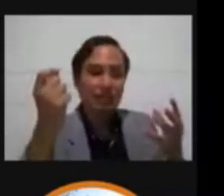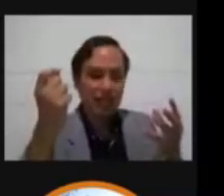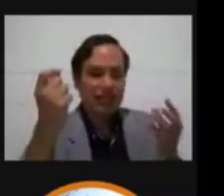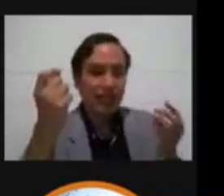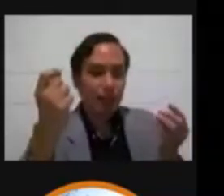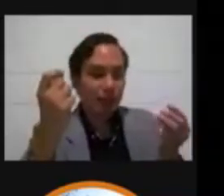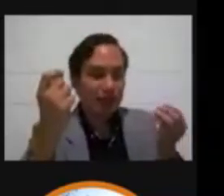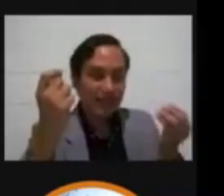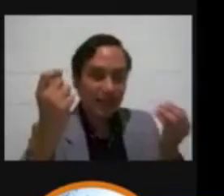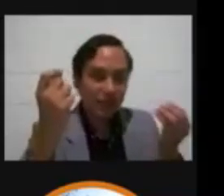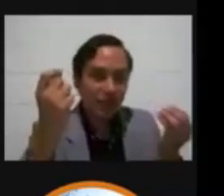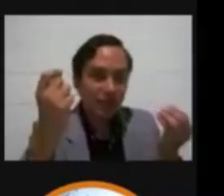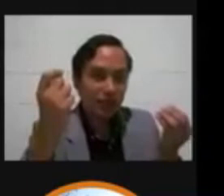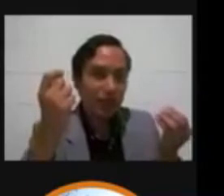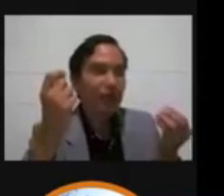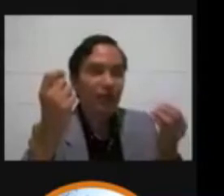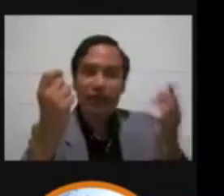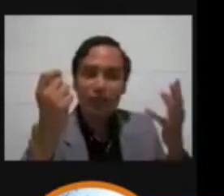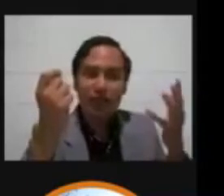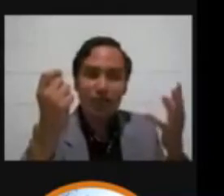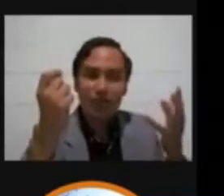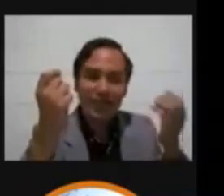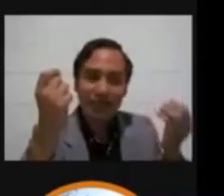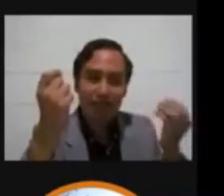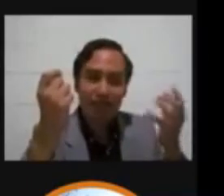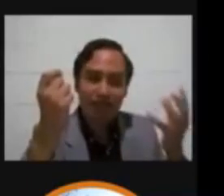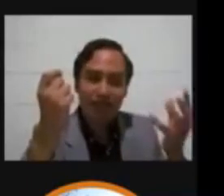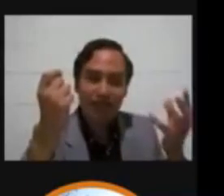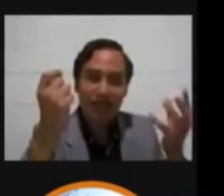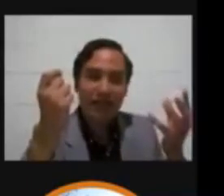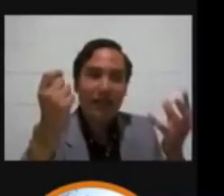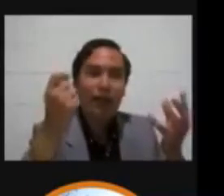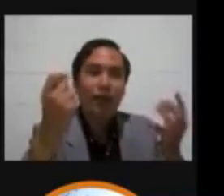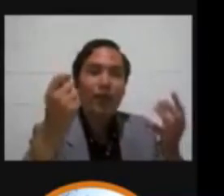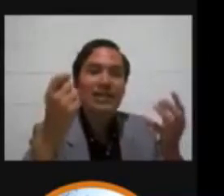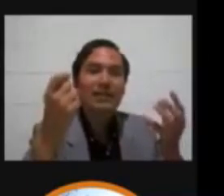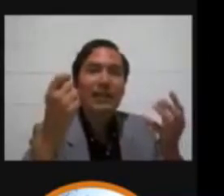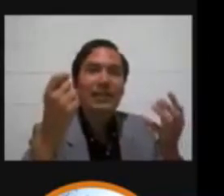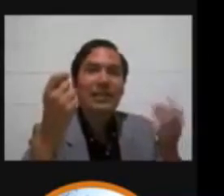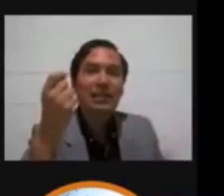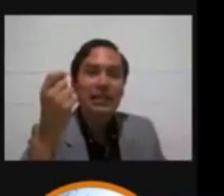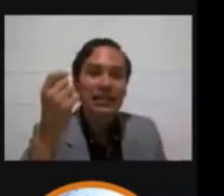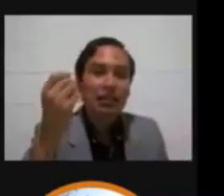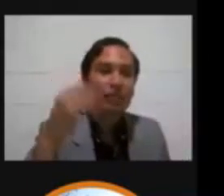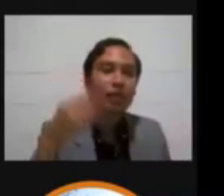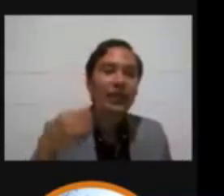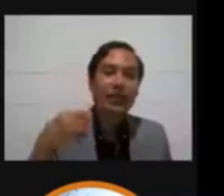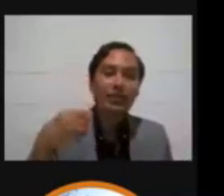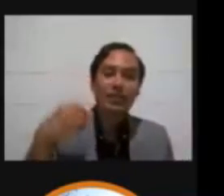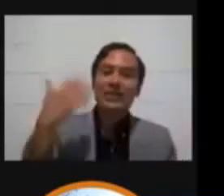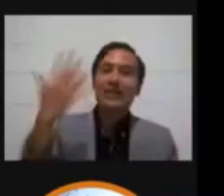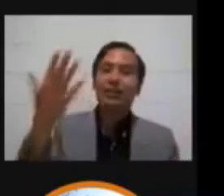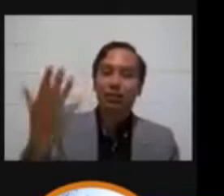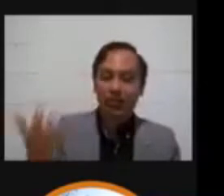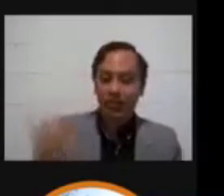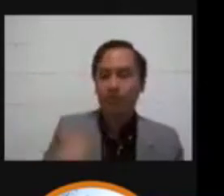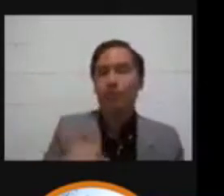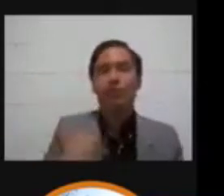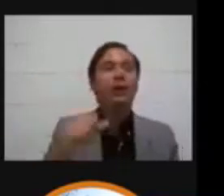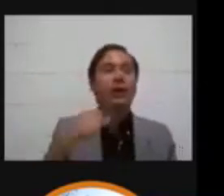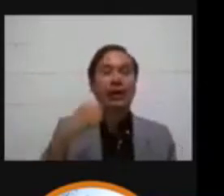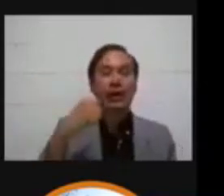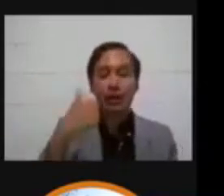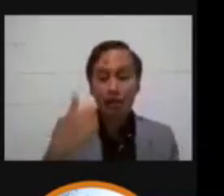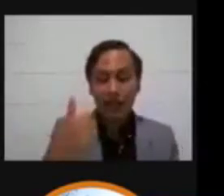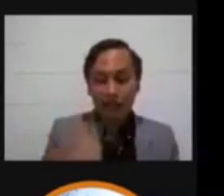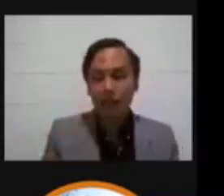diferencias, es decir, por ser seres humanos, porque los seres humanos somos así, diferentes, pero por esas diferencias se nos ven vulnerados ciertos derechos, como